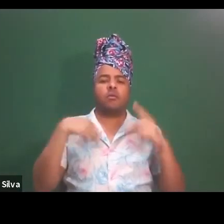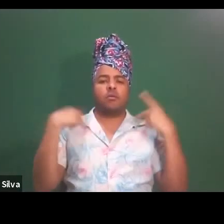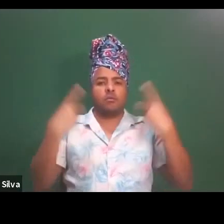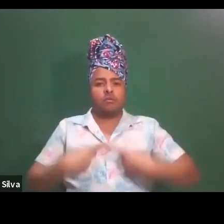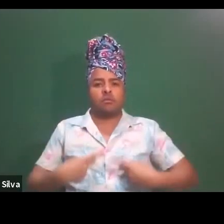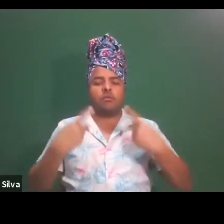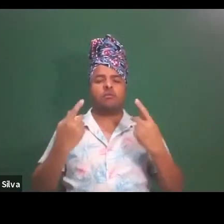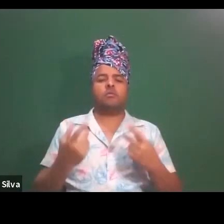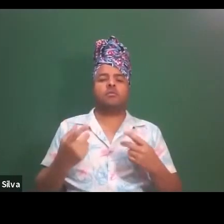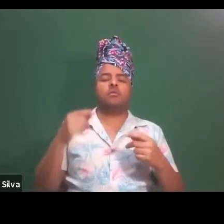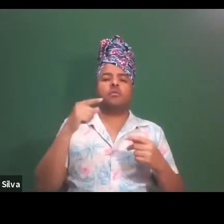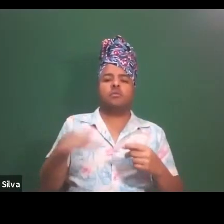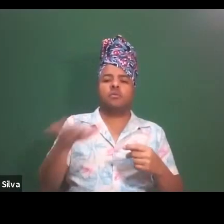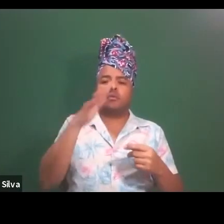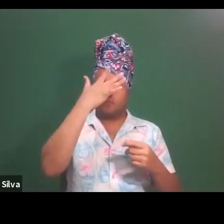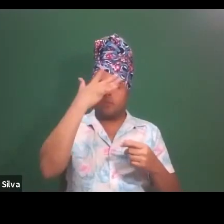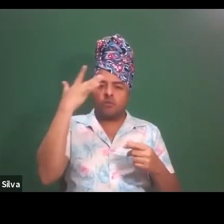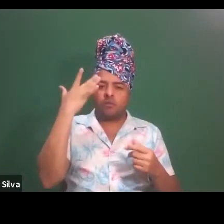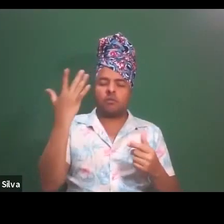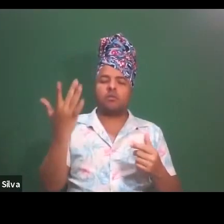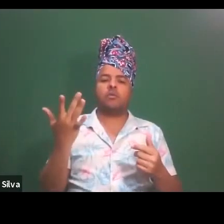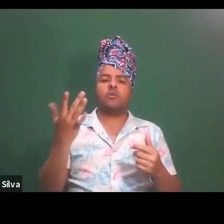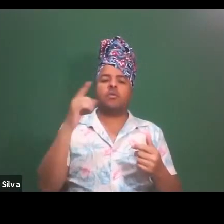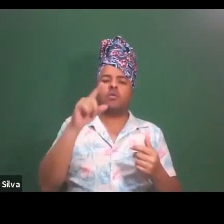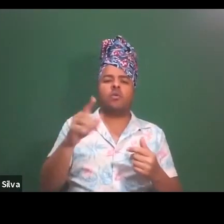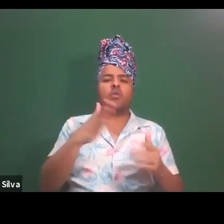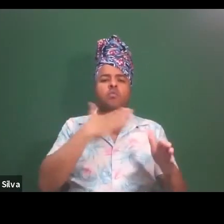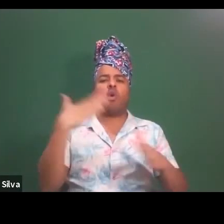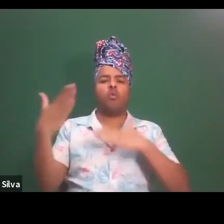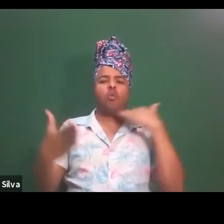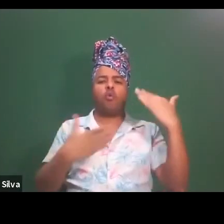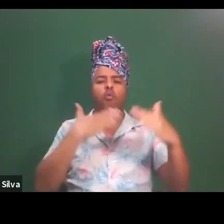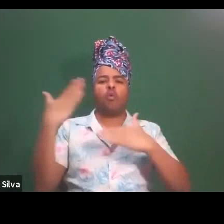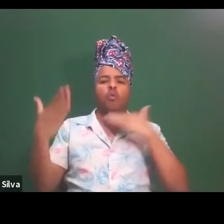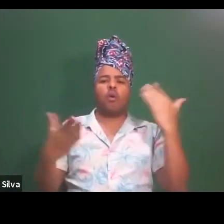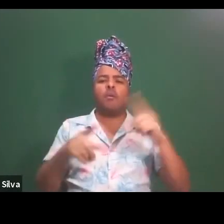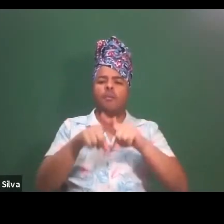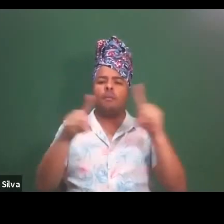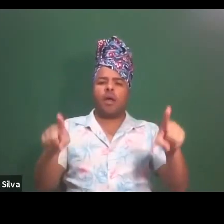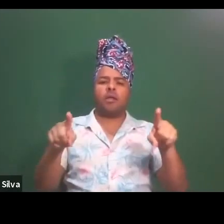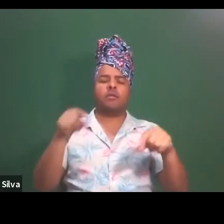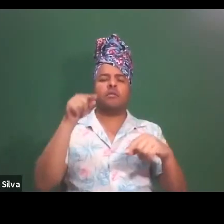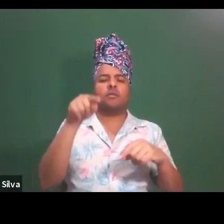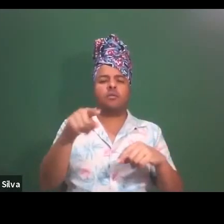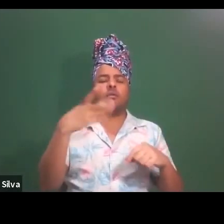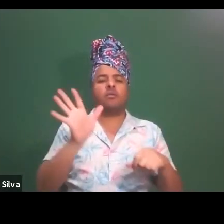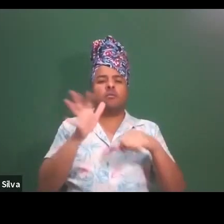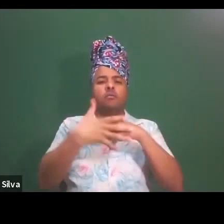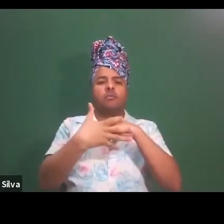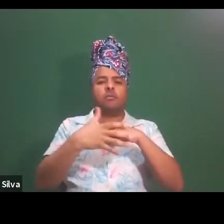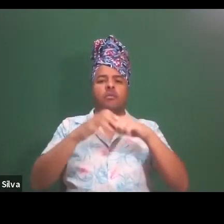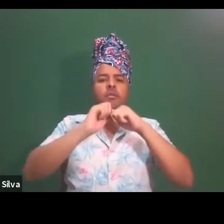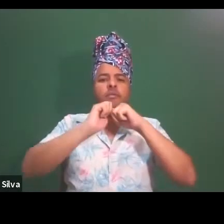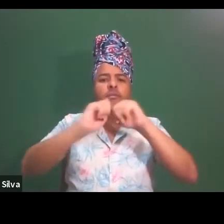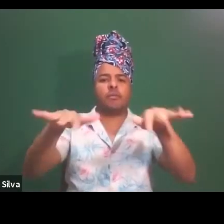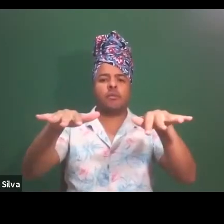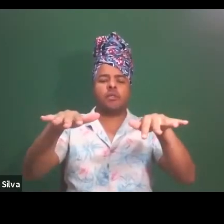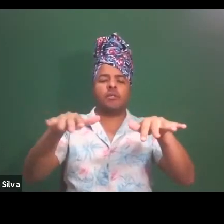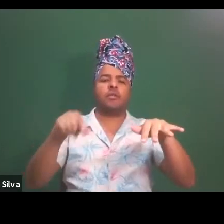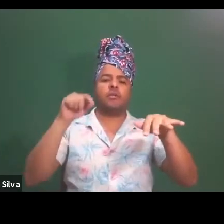humanidade, dizimando pessoas, seres humanos, mas é uma pandemia que escancara